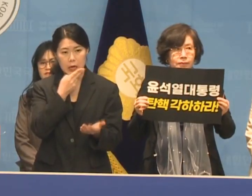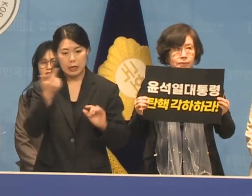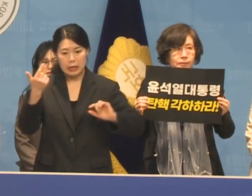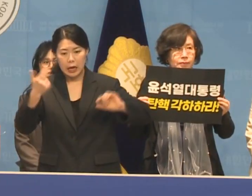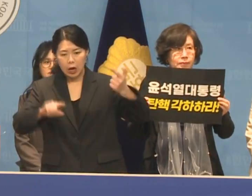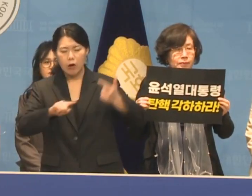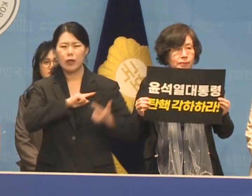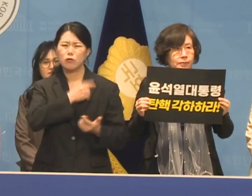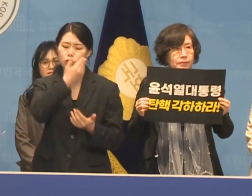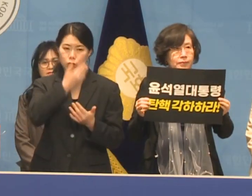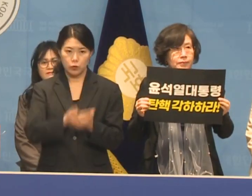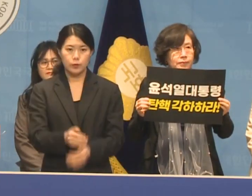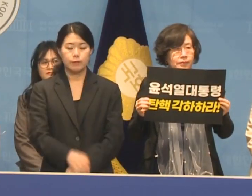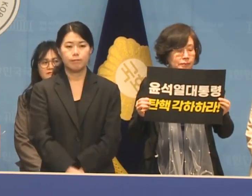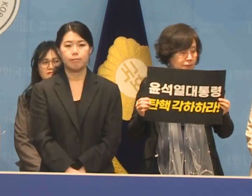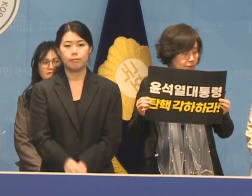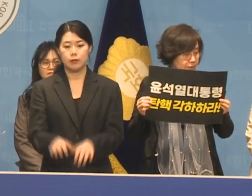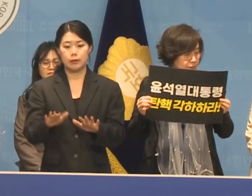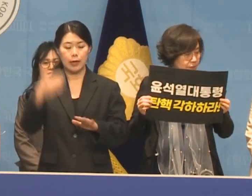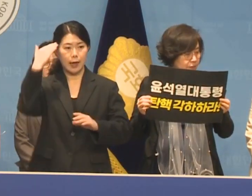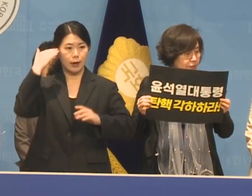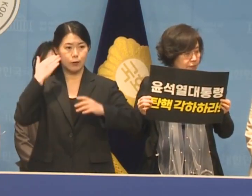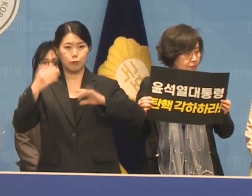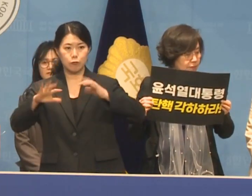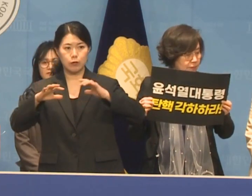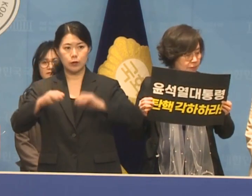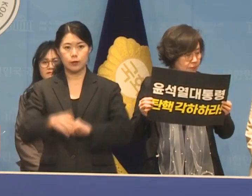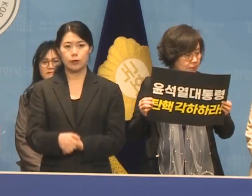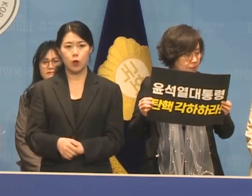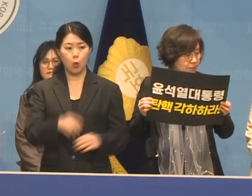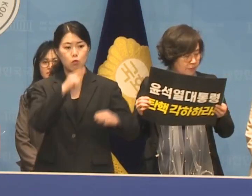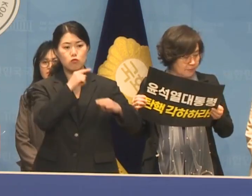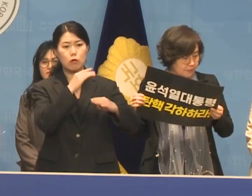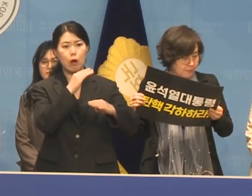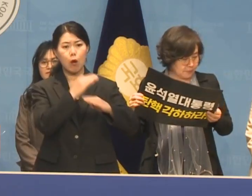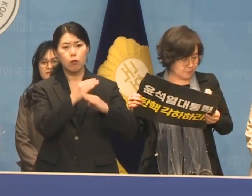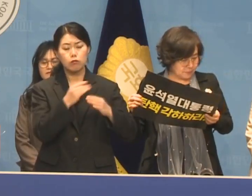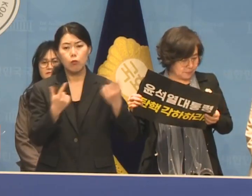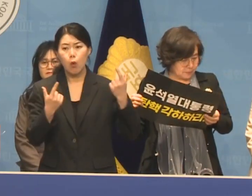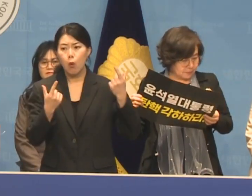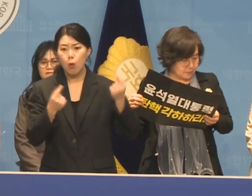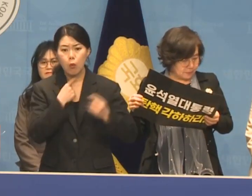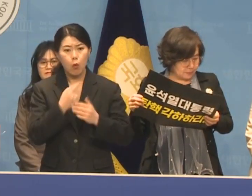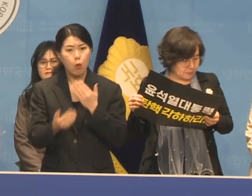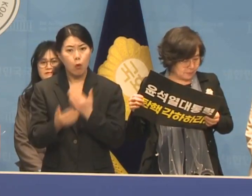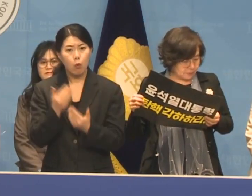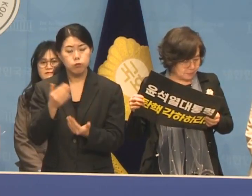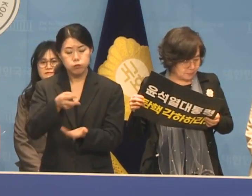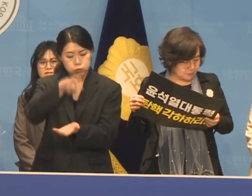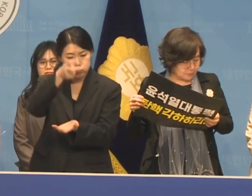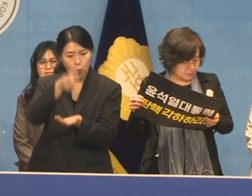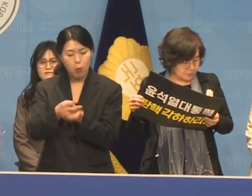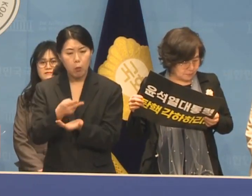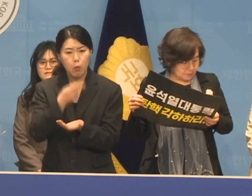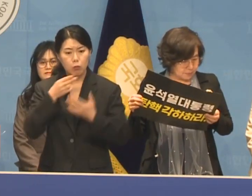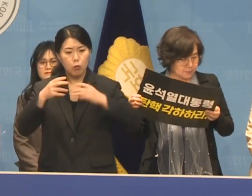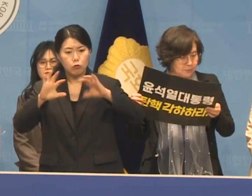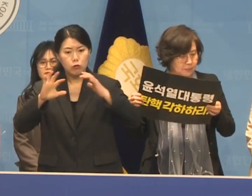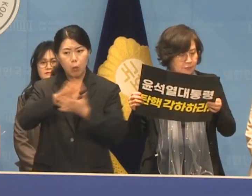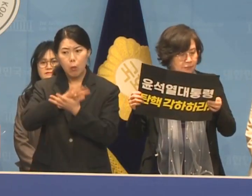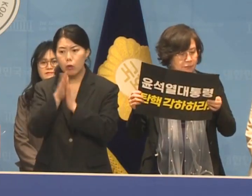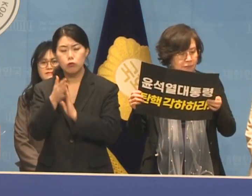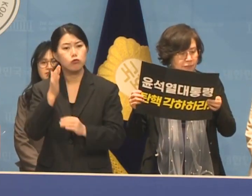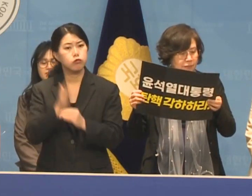차이냐가 가장 중요합니다. 지금 대한민국에는 우리가 북한에서나 경험했던 무법천지의 국가로 변하고